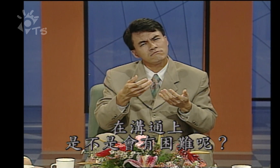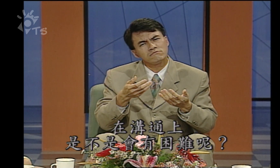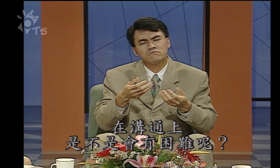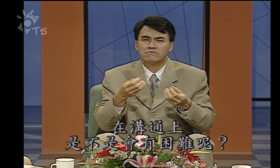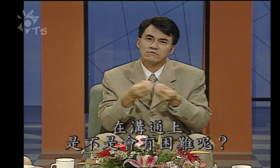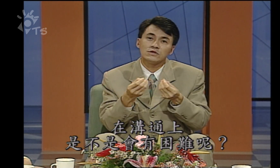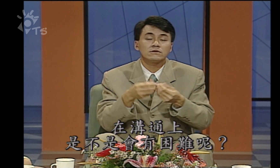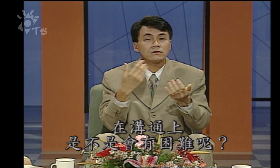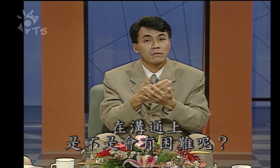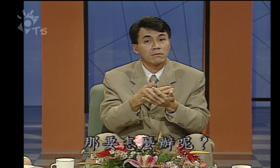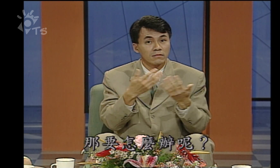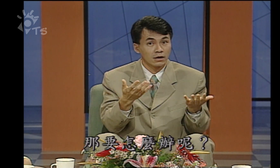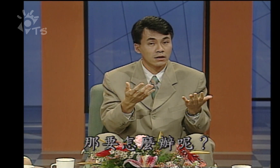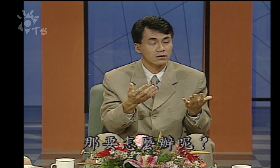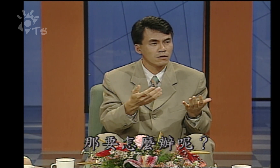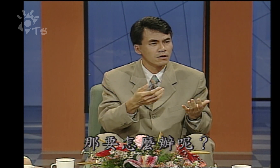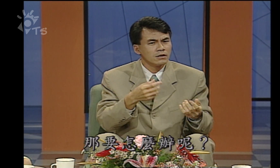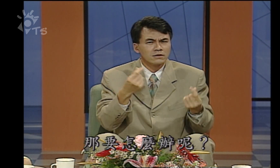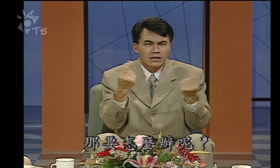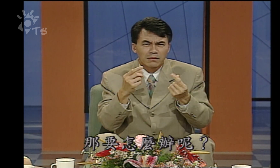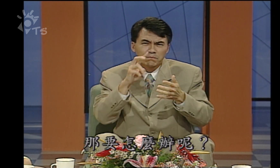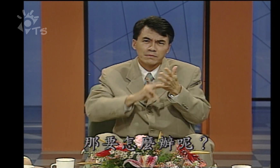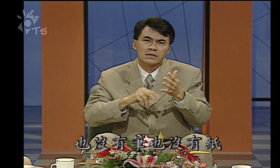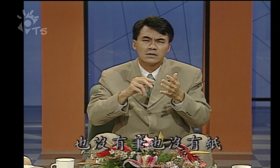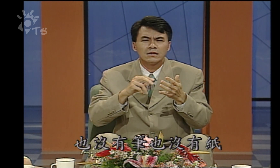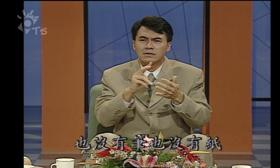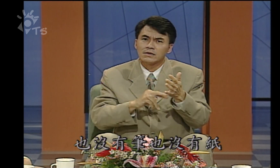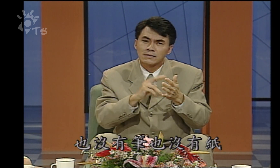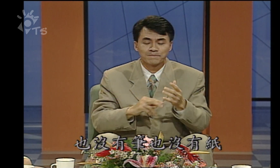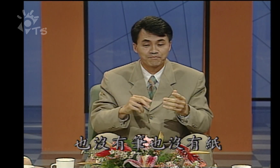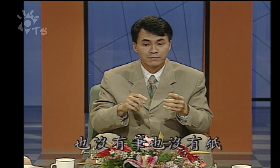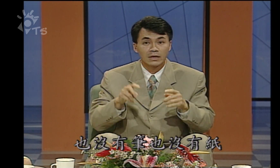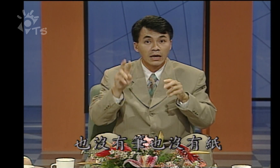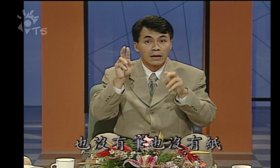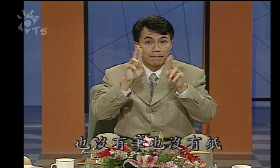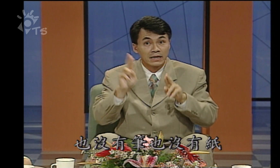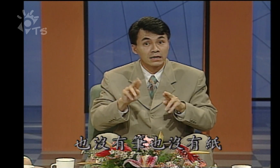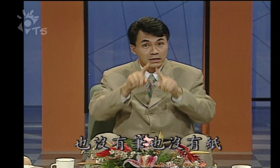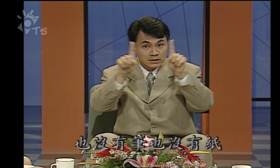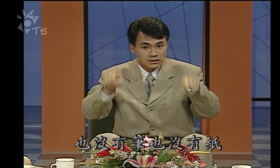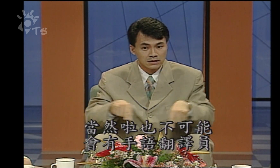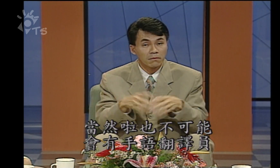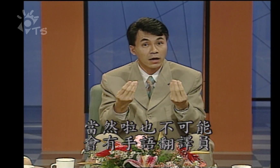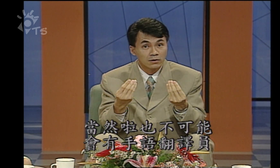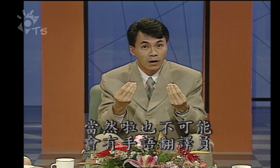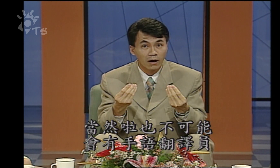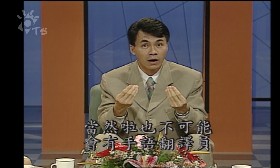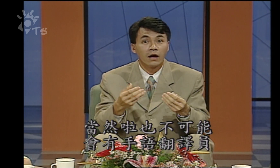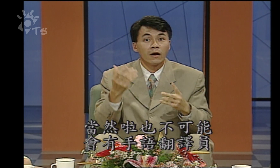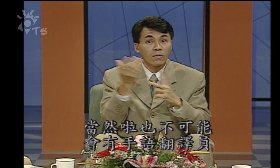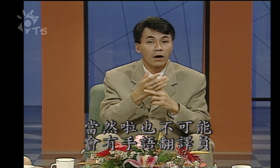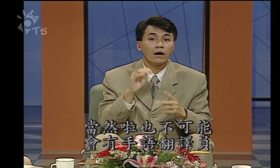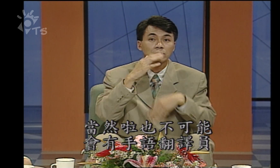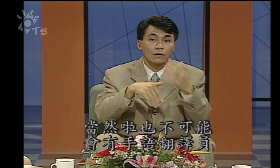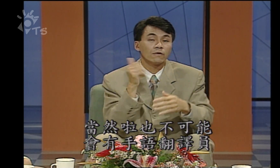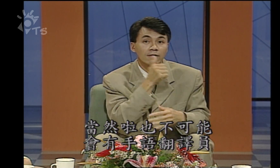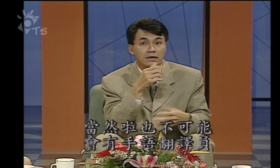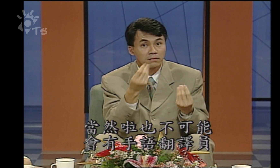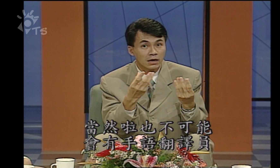呢？那要怎么办呢？也没有笔，也没有纸， 当然了，也不可能会有手语翻译